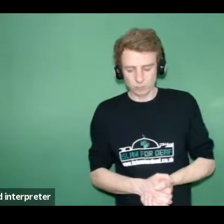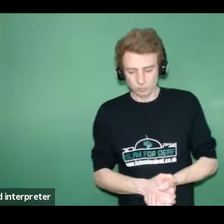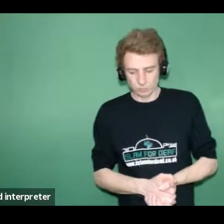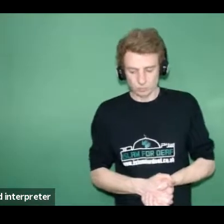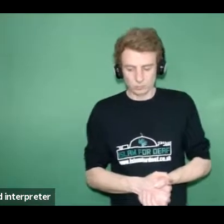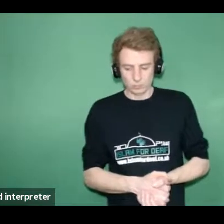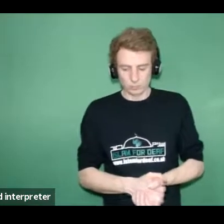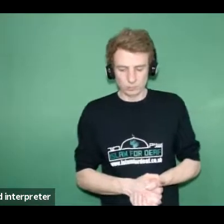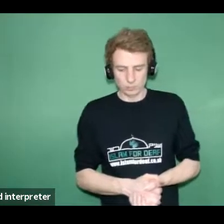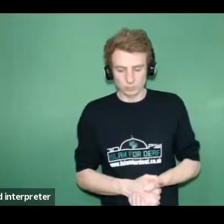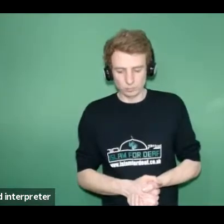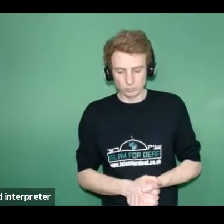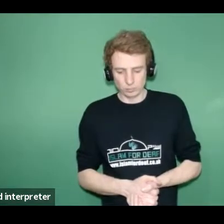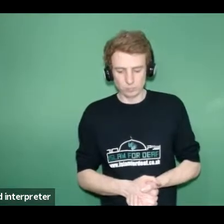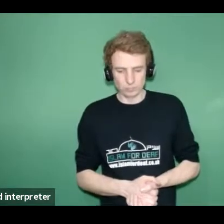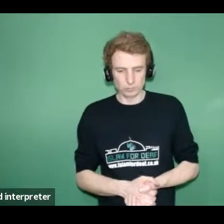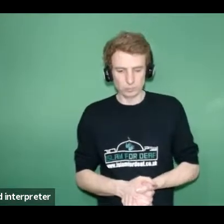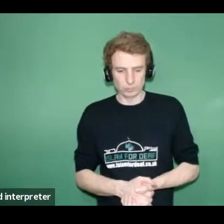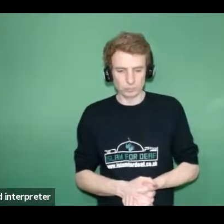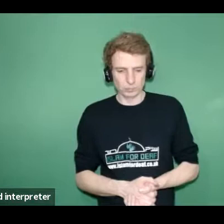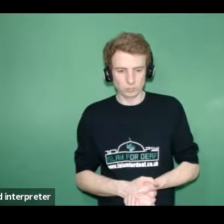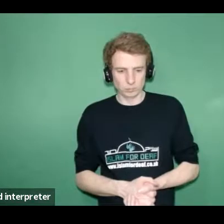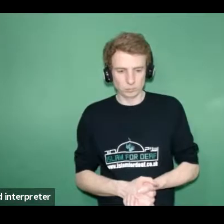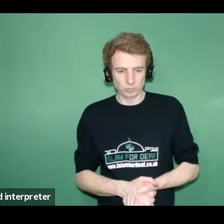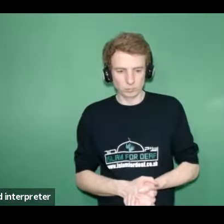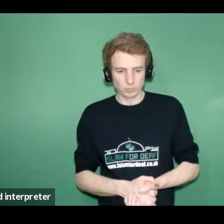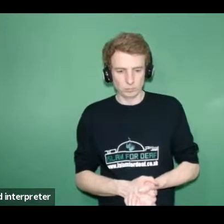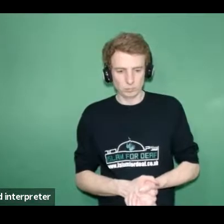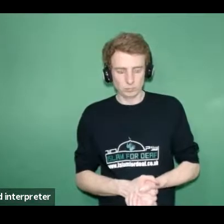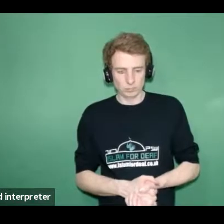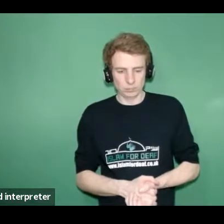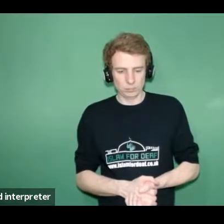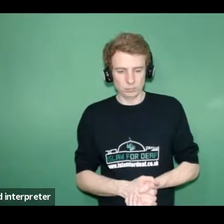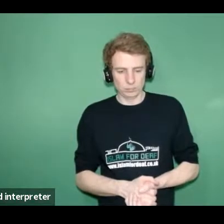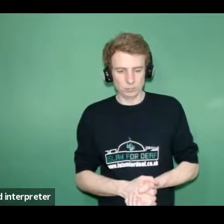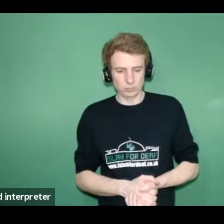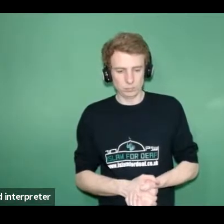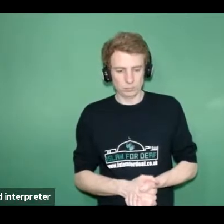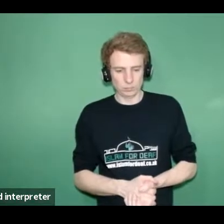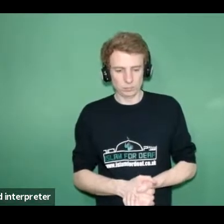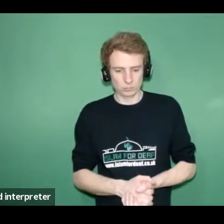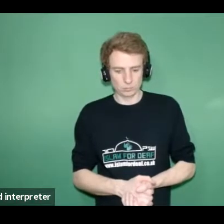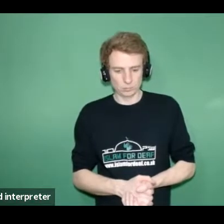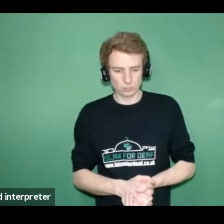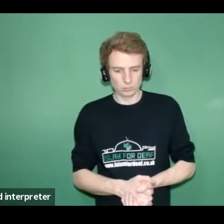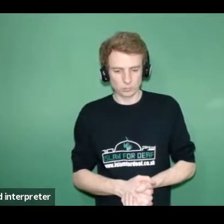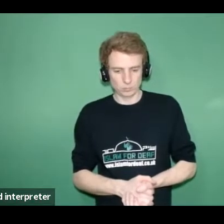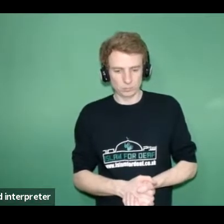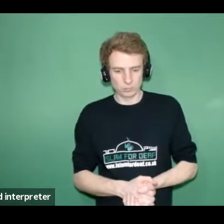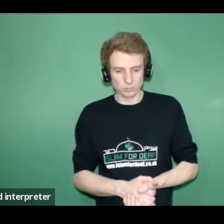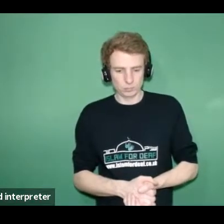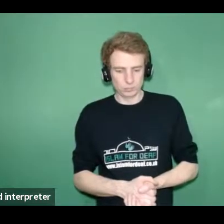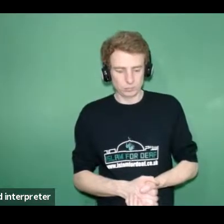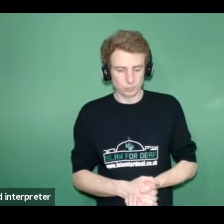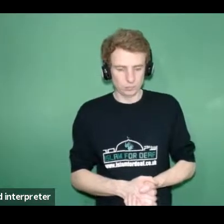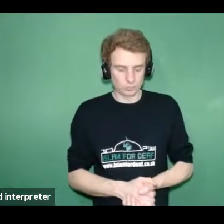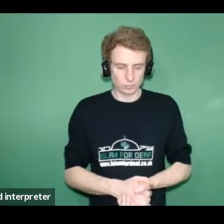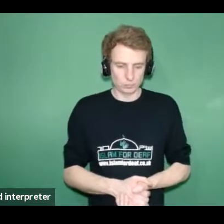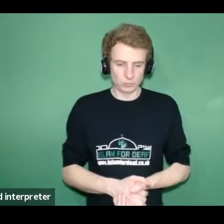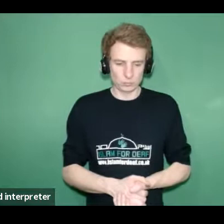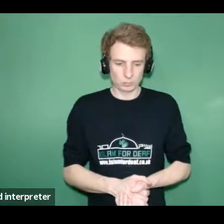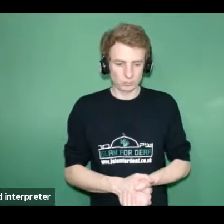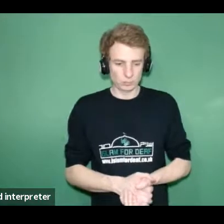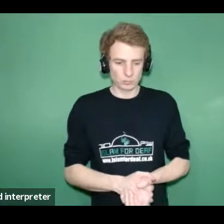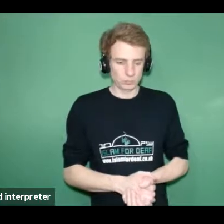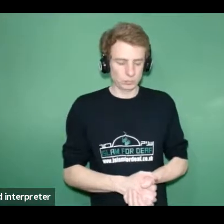ماء، وخرج إلى المسجد فصلى المغرب، ولا يأكل يعني شيئا